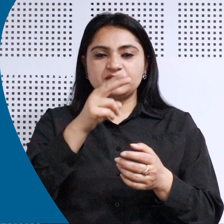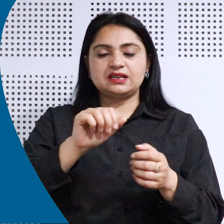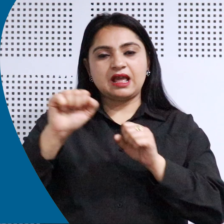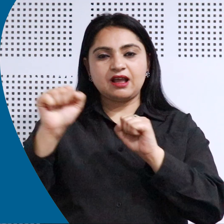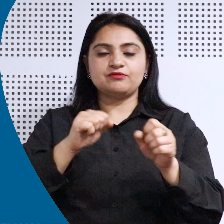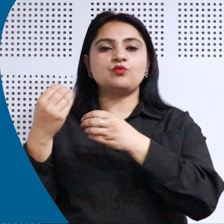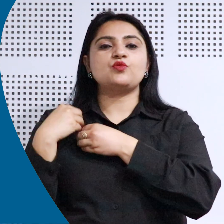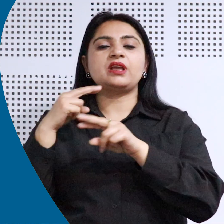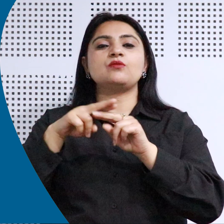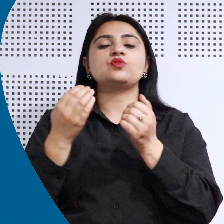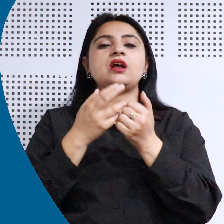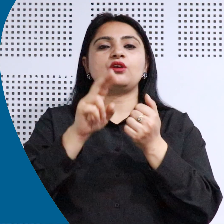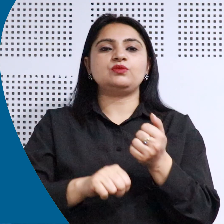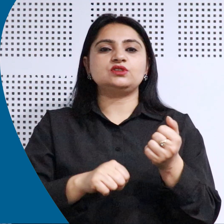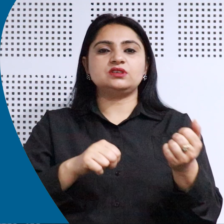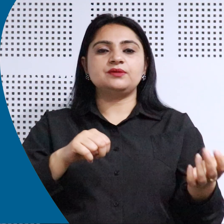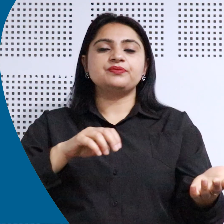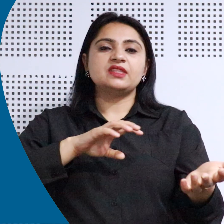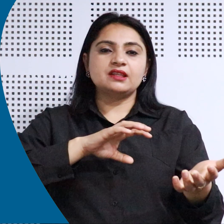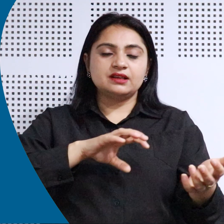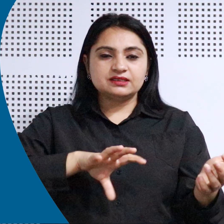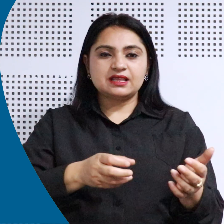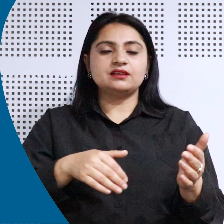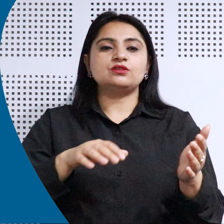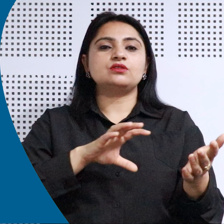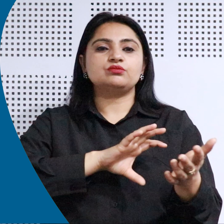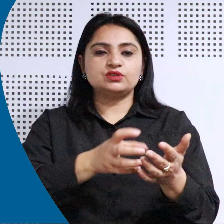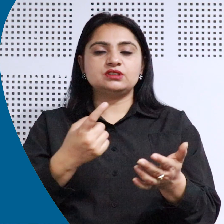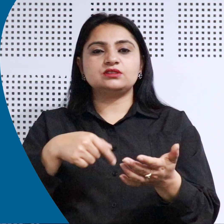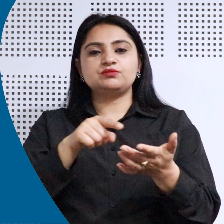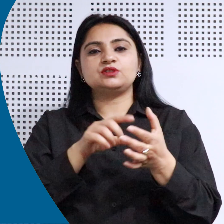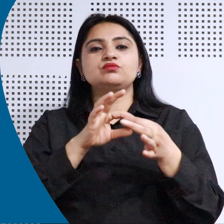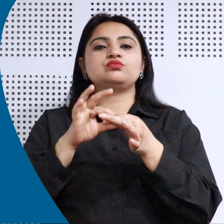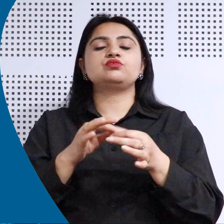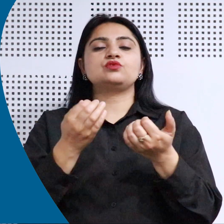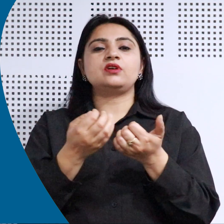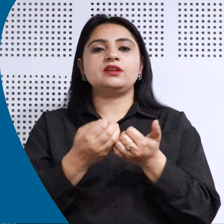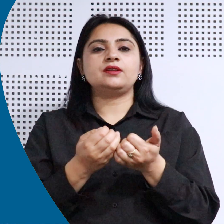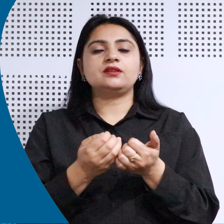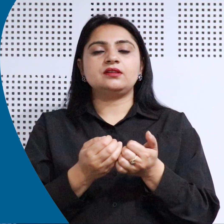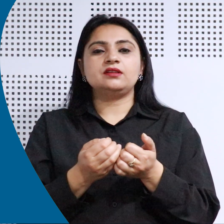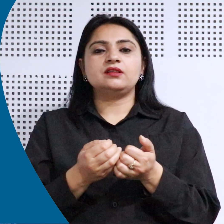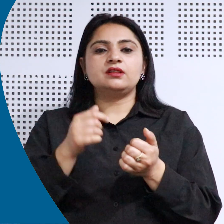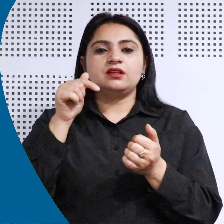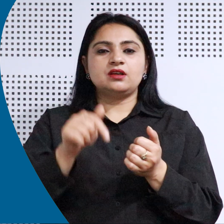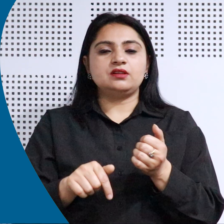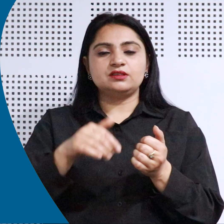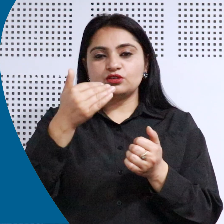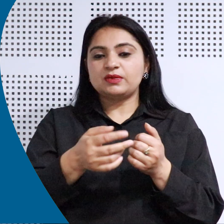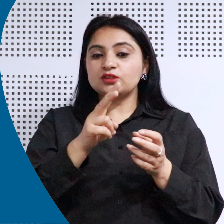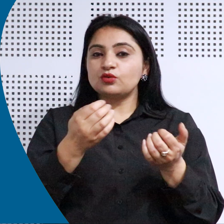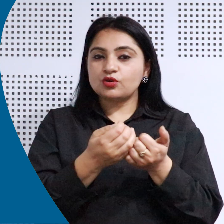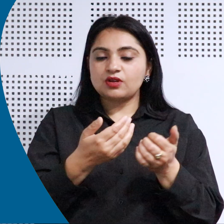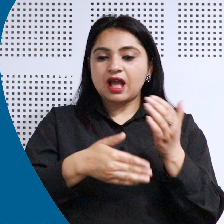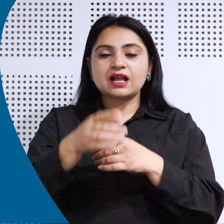हो। स्थानीय तह र प्रदेशबीचको पनि समन्वय गर्ने र यताबाट पनि सिधै हुने त्यस्तो समन्वयकारी भूमिकामा अहिलेसम्म यति गरियो, बाँकी आगामी दिनको योजनाहरू यो